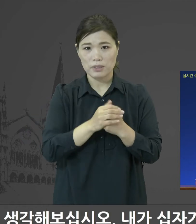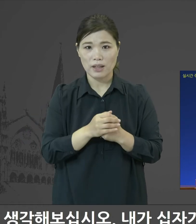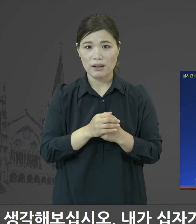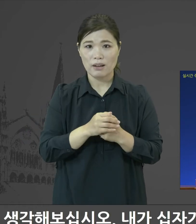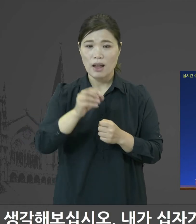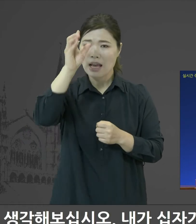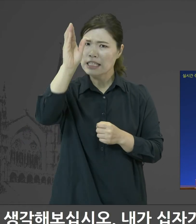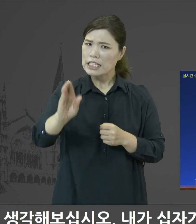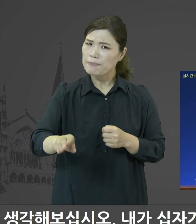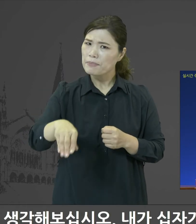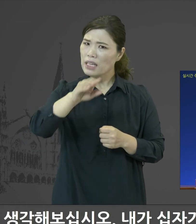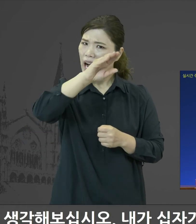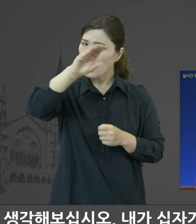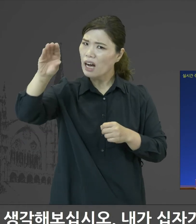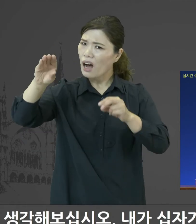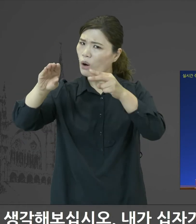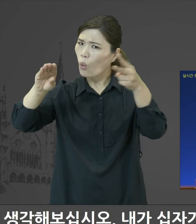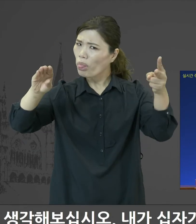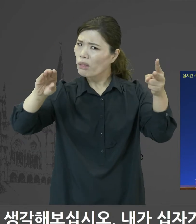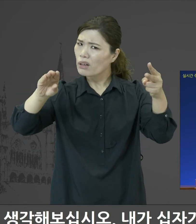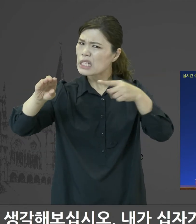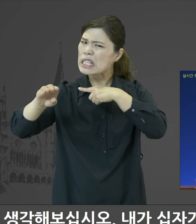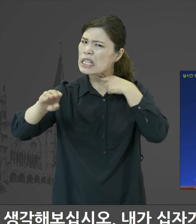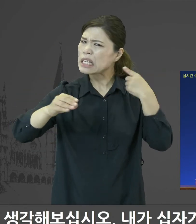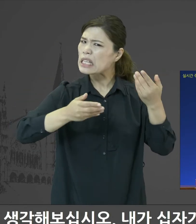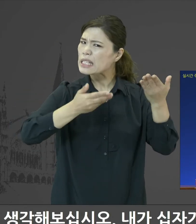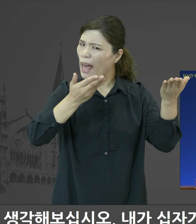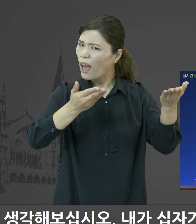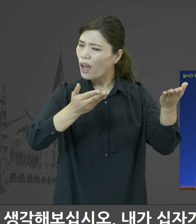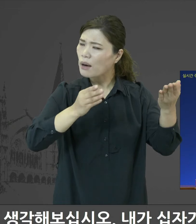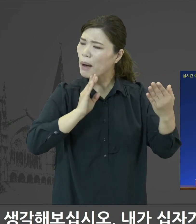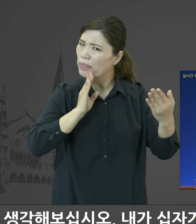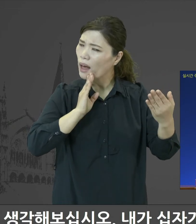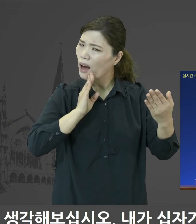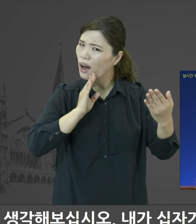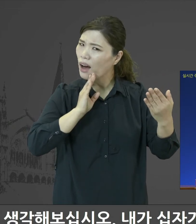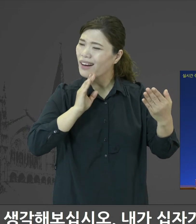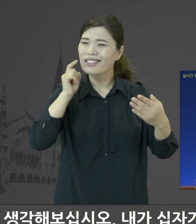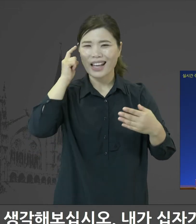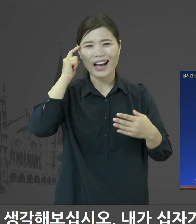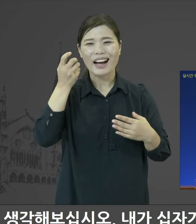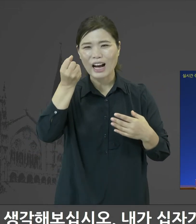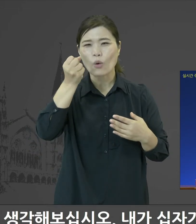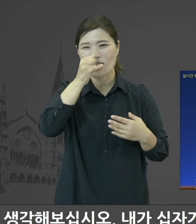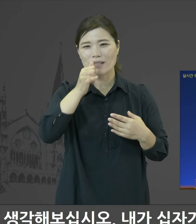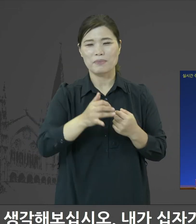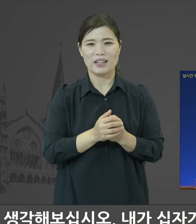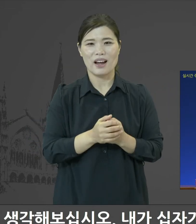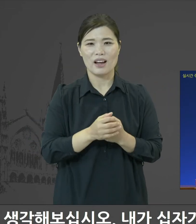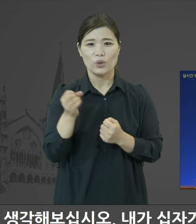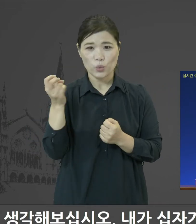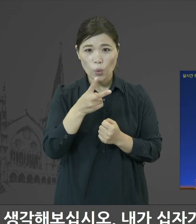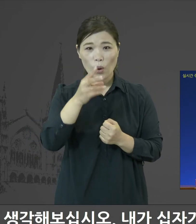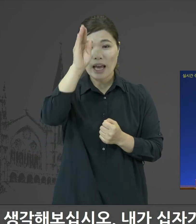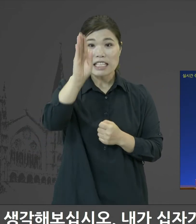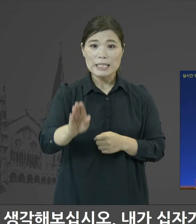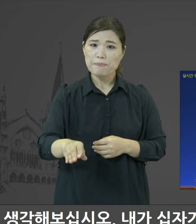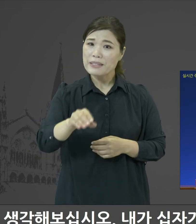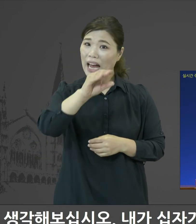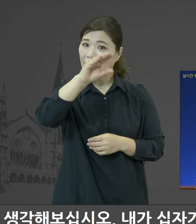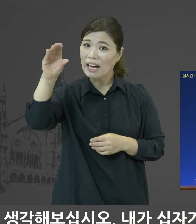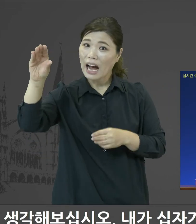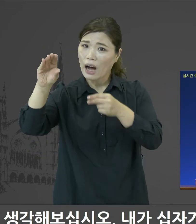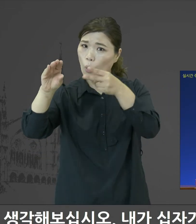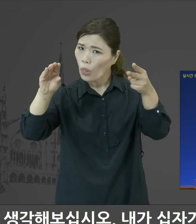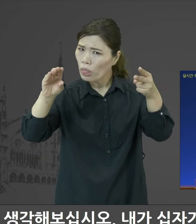그러면 희생 떠오를 것 같아요. 맞죠? 또 많은 분들이 십자가 그러면 사랑 떠오를